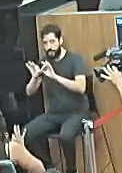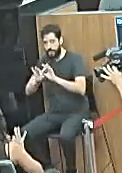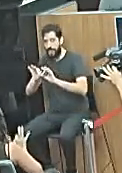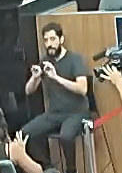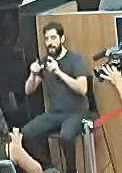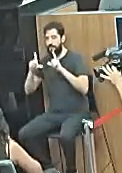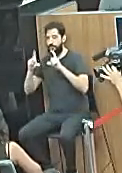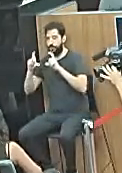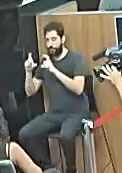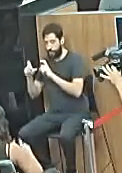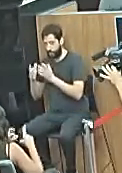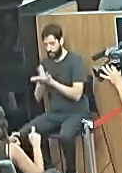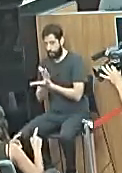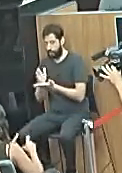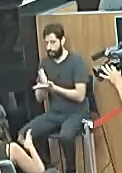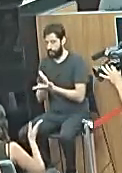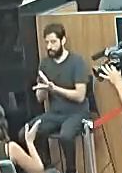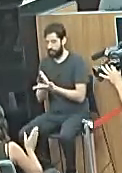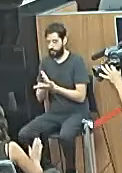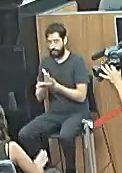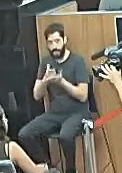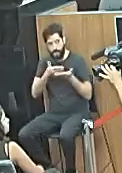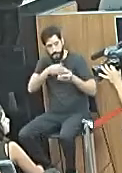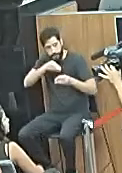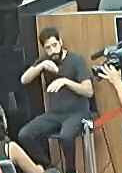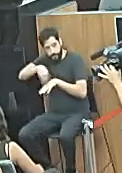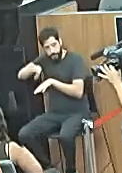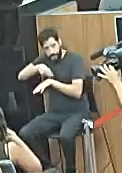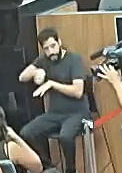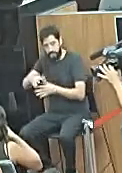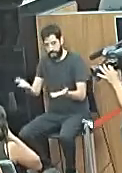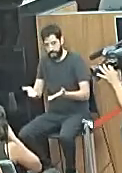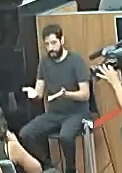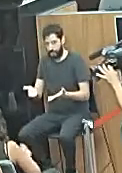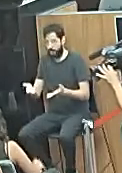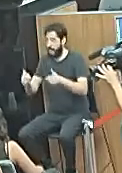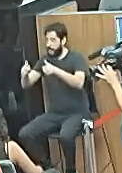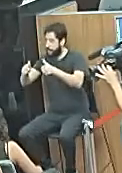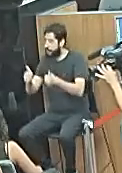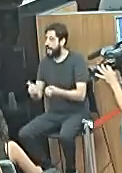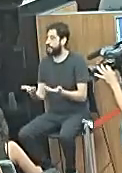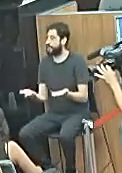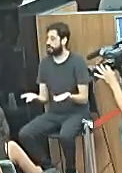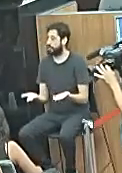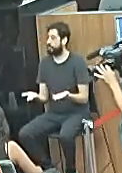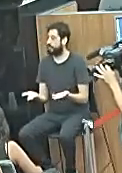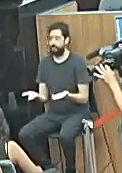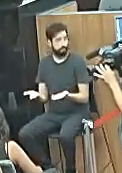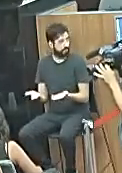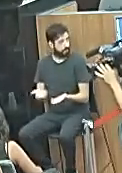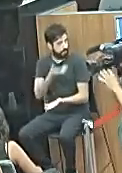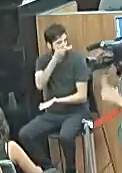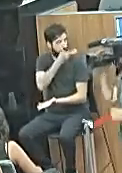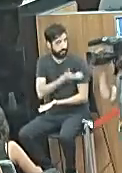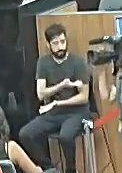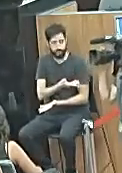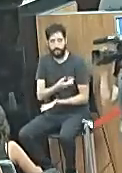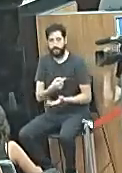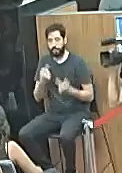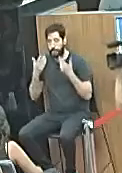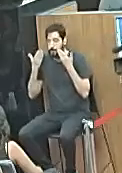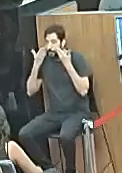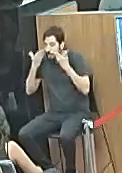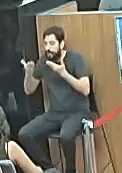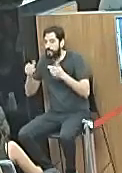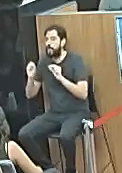pudesse passar e agora prá a imagem através da imagem de expressar o que foi